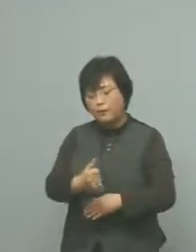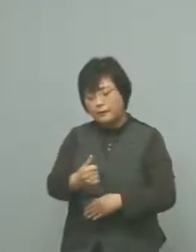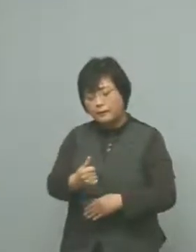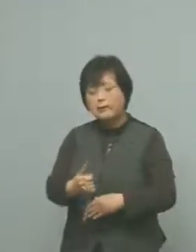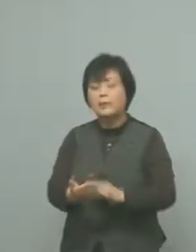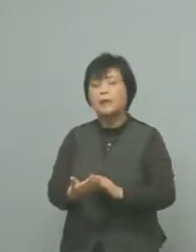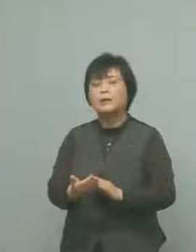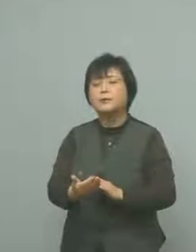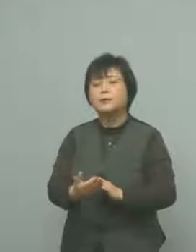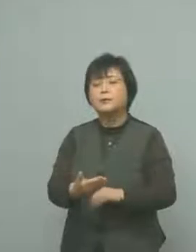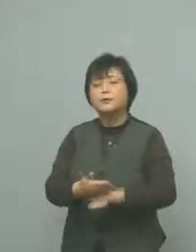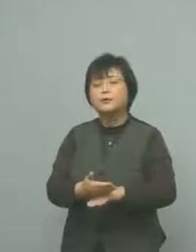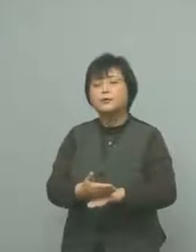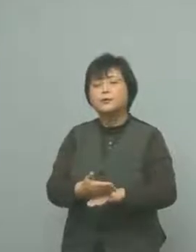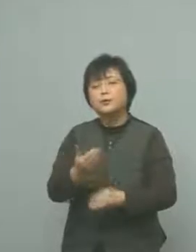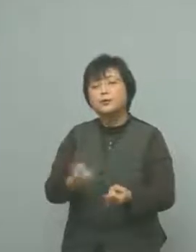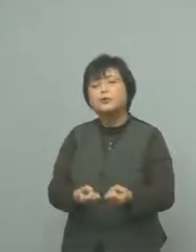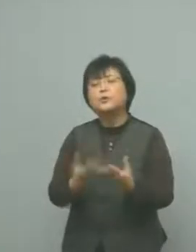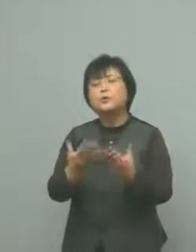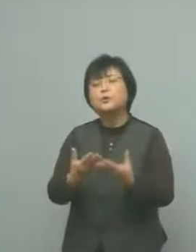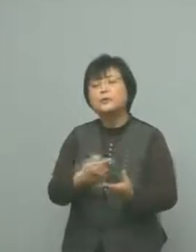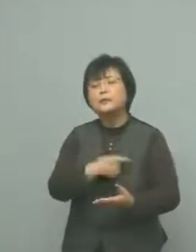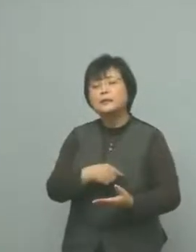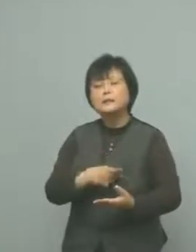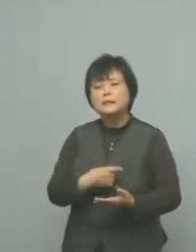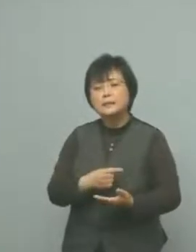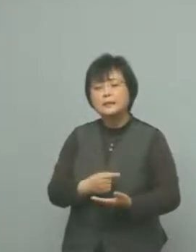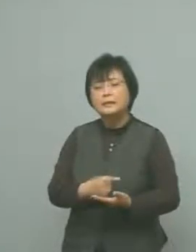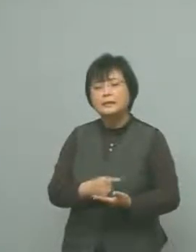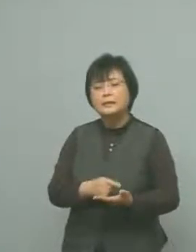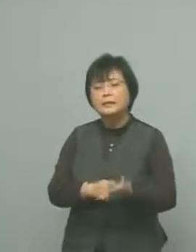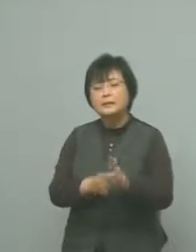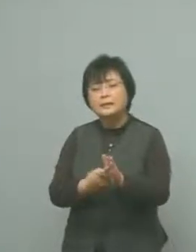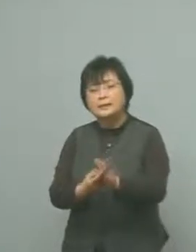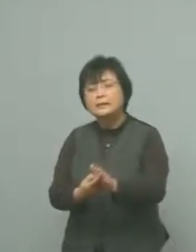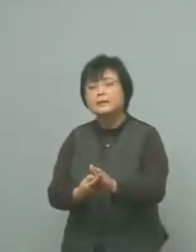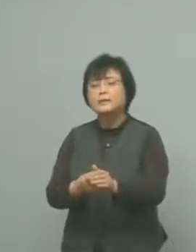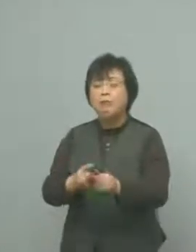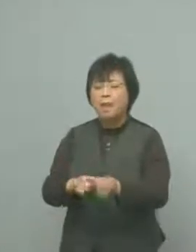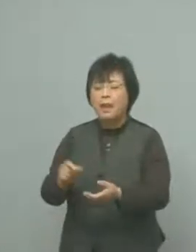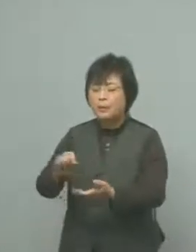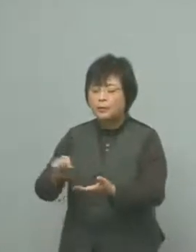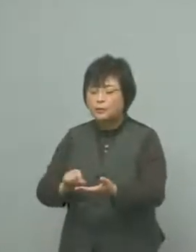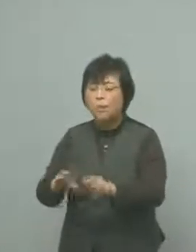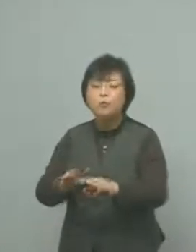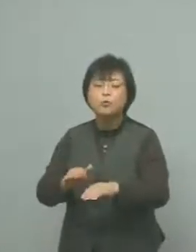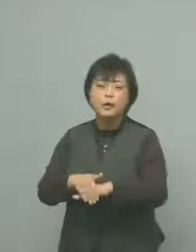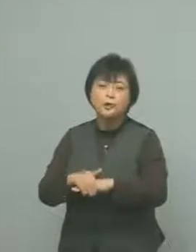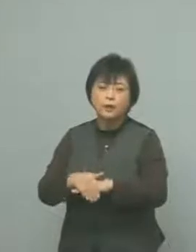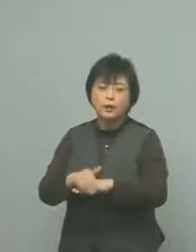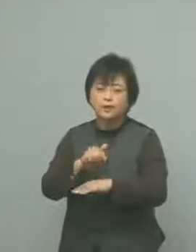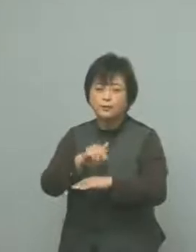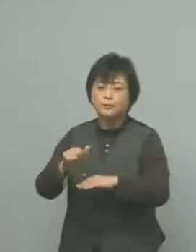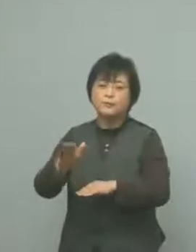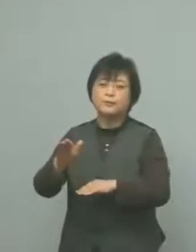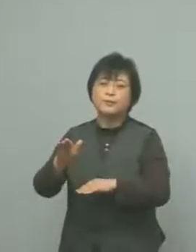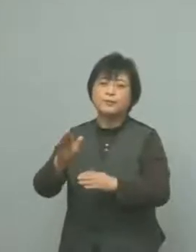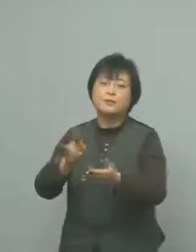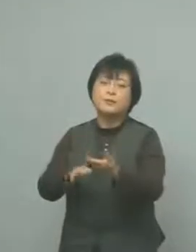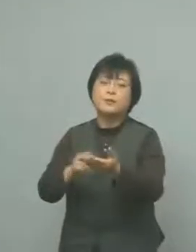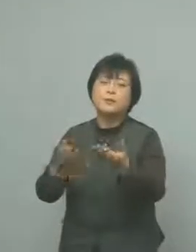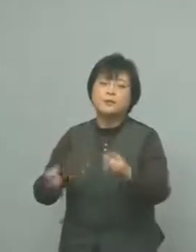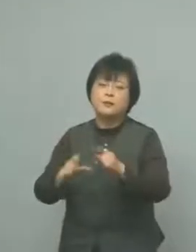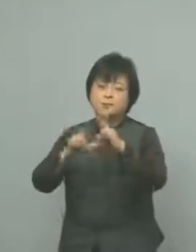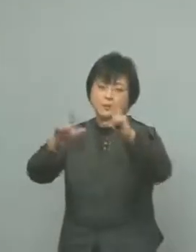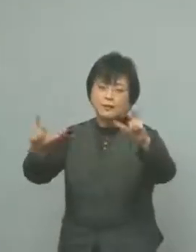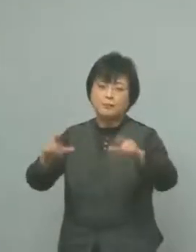殿下に対する祝意、お祝いの意ですね、祝意について記帳を受け付けることとしましたのでお知らせ